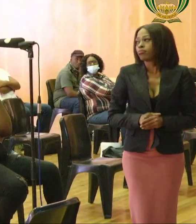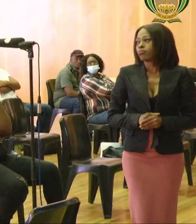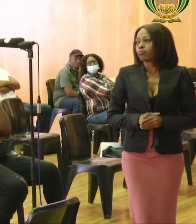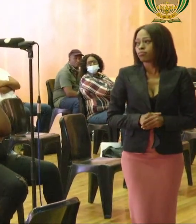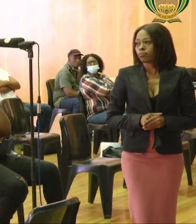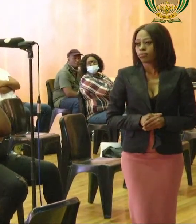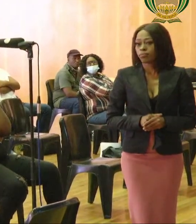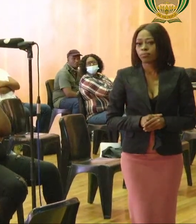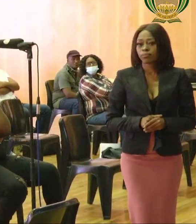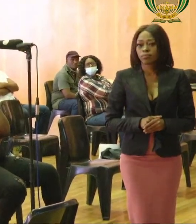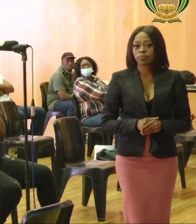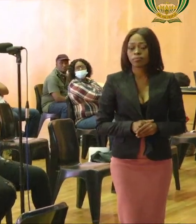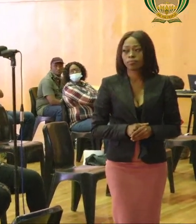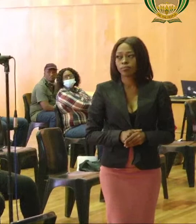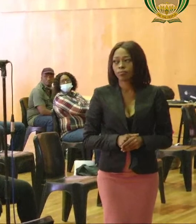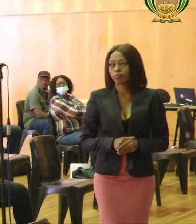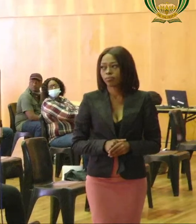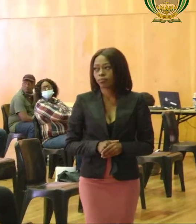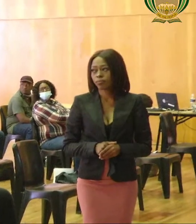Thank you. Next.